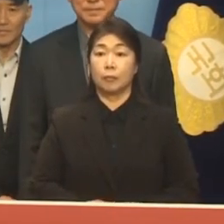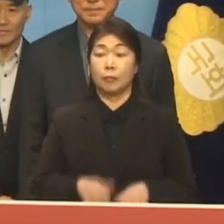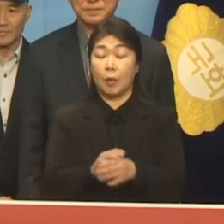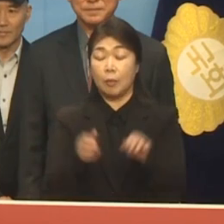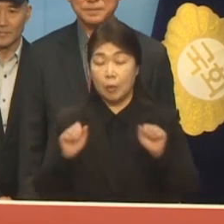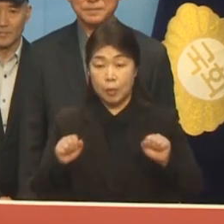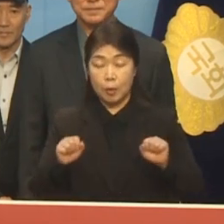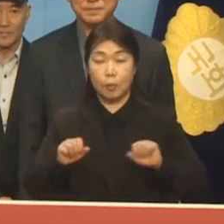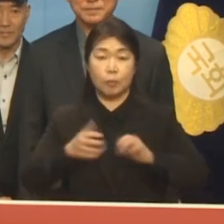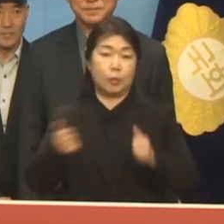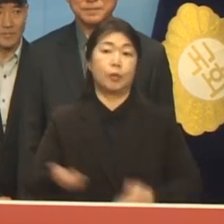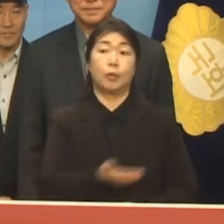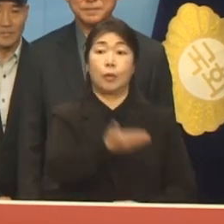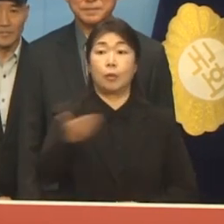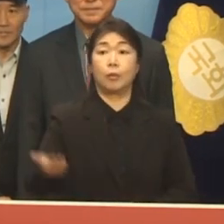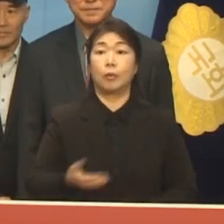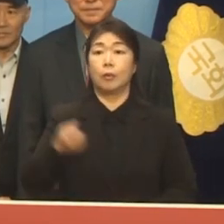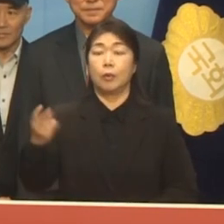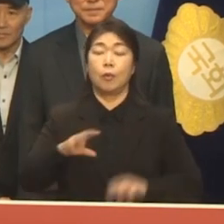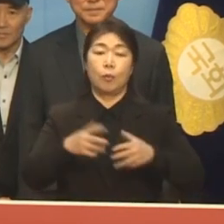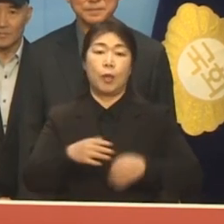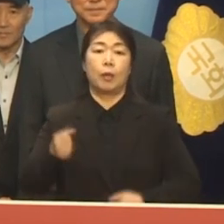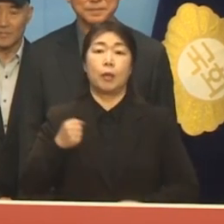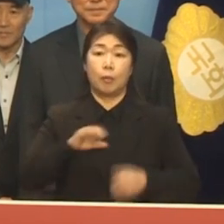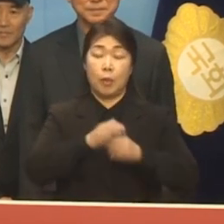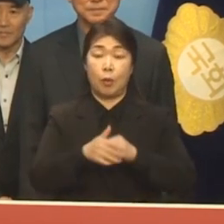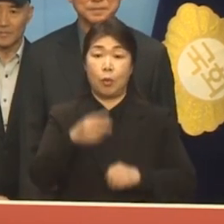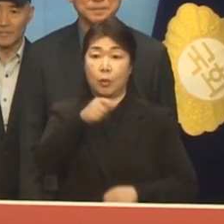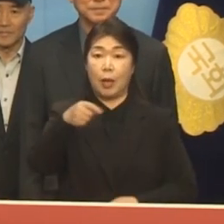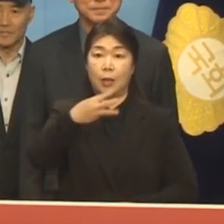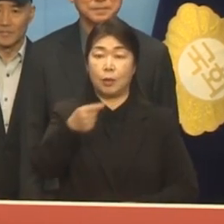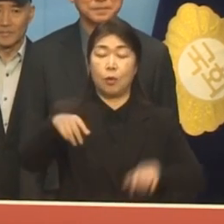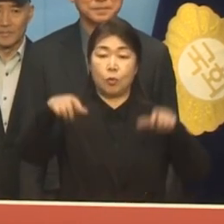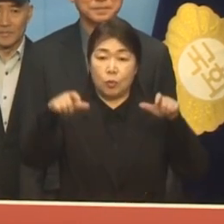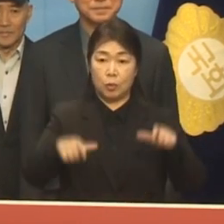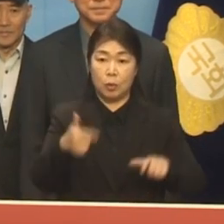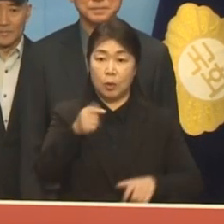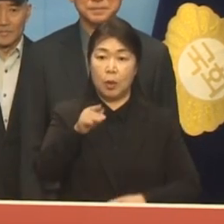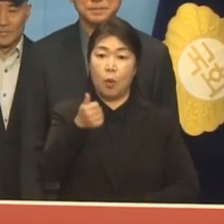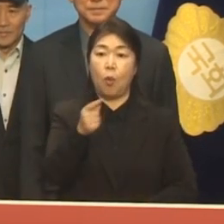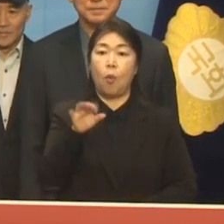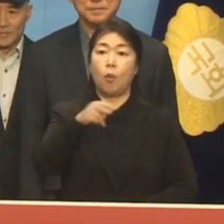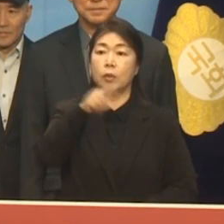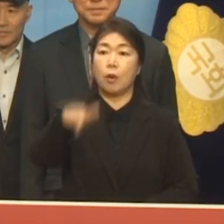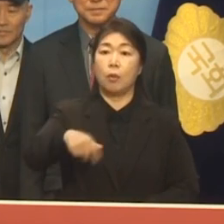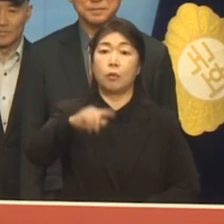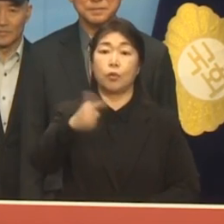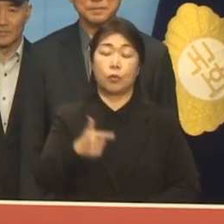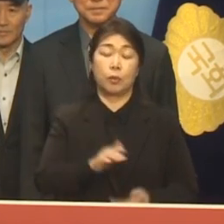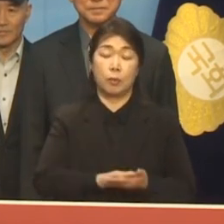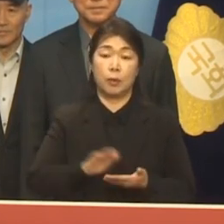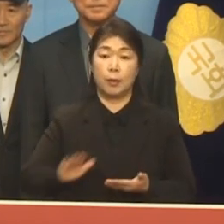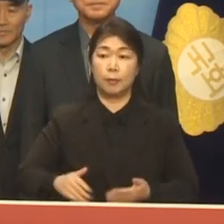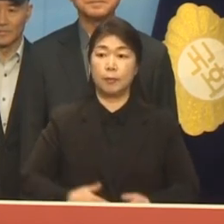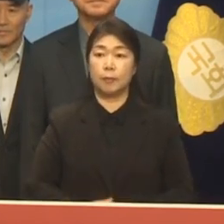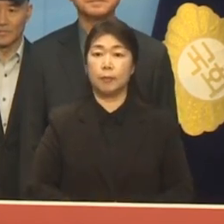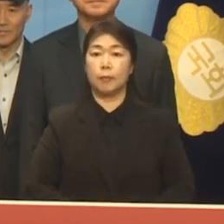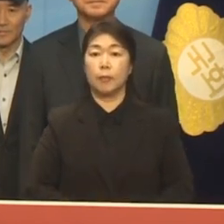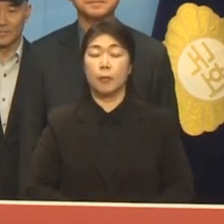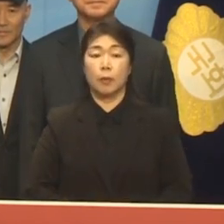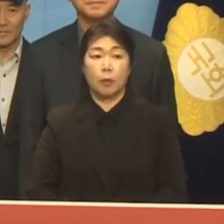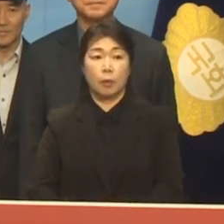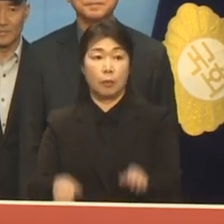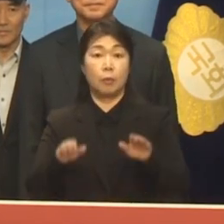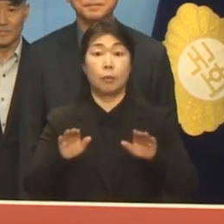안녕하십니까, 국민 여러분, 언론인 여러분, 국민의힘 대구 달서구 갑의 홍석준 국회의원입니다.